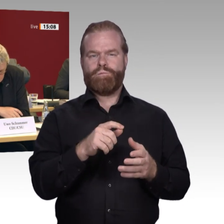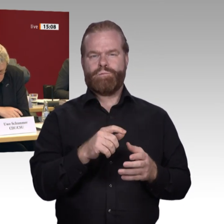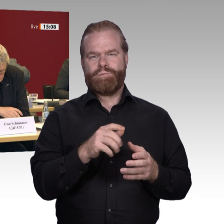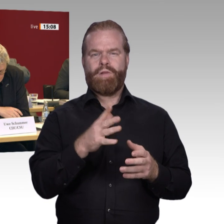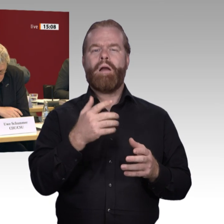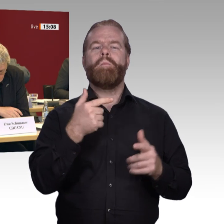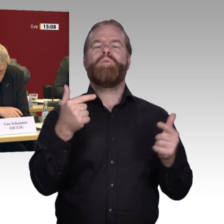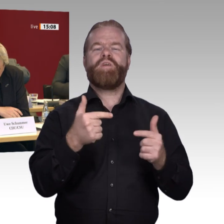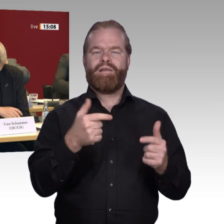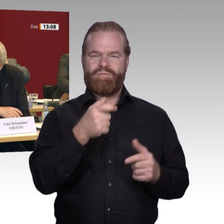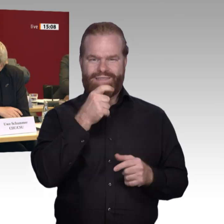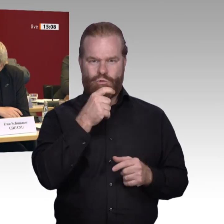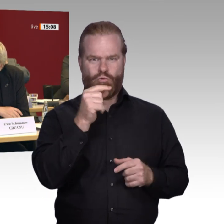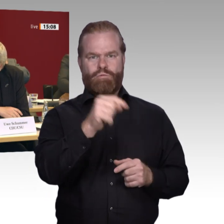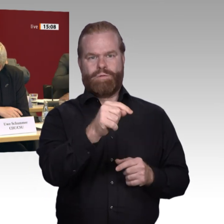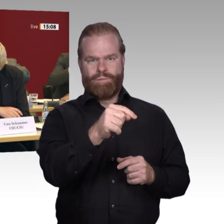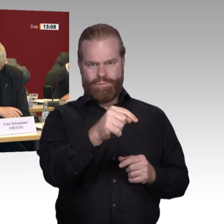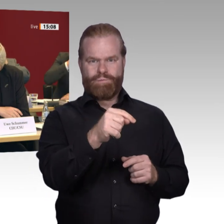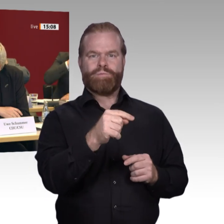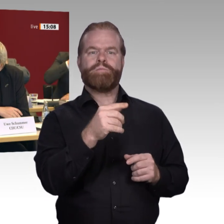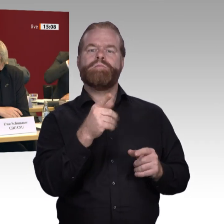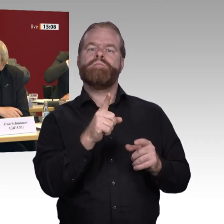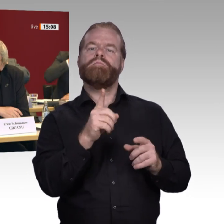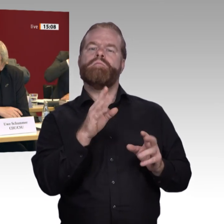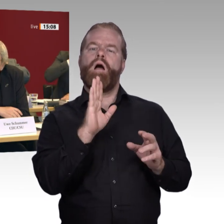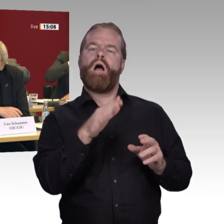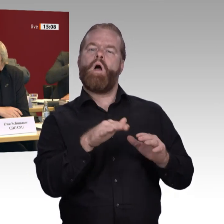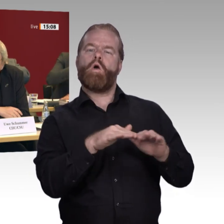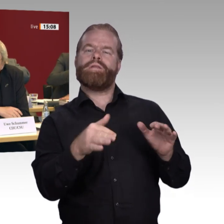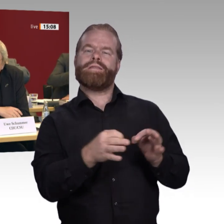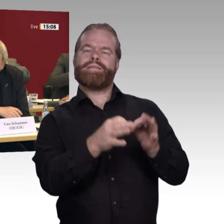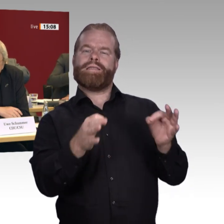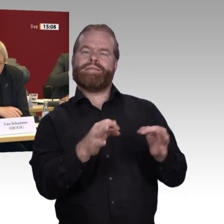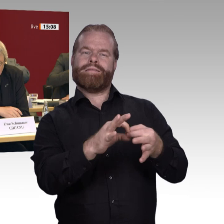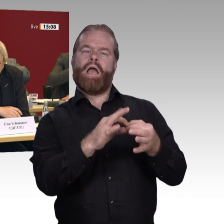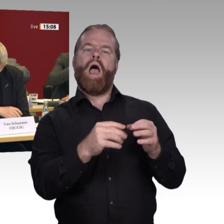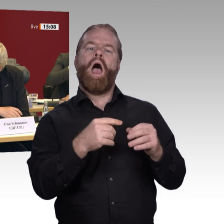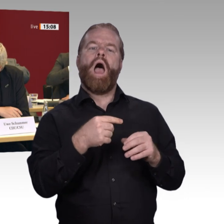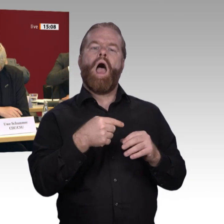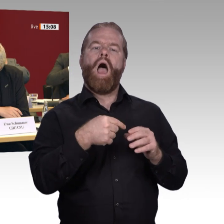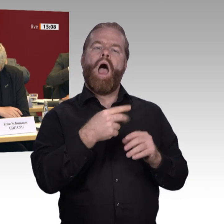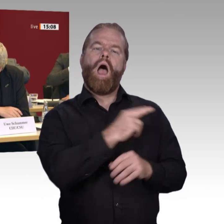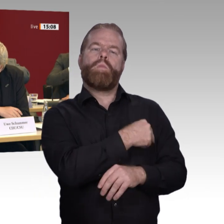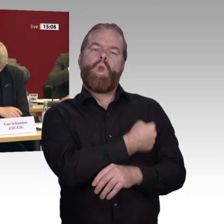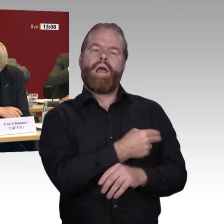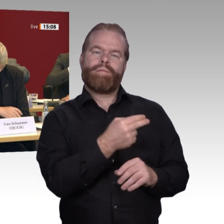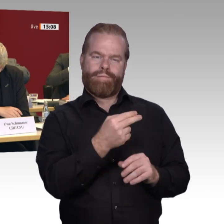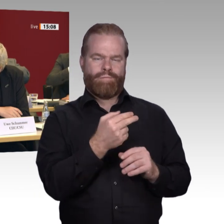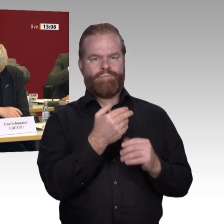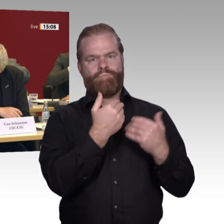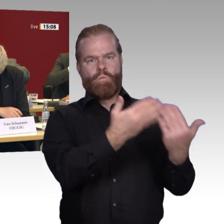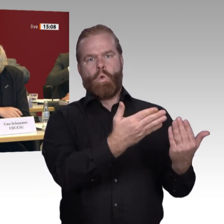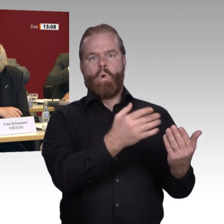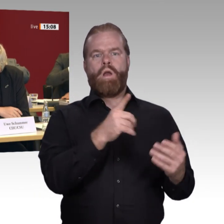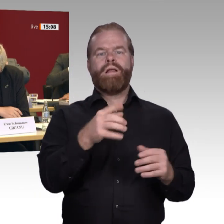durch die Neuregelung und die besondere dann auch Unterstützung und bei stationärer Pflege dieser